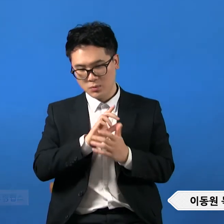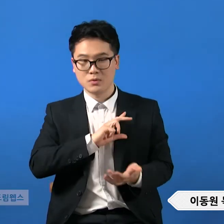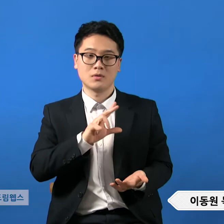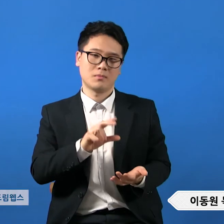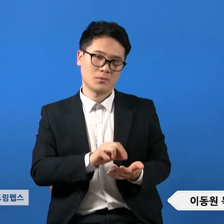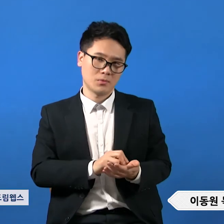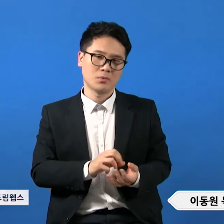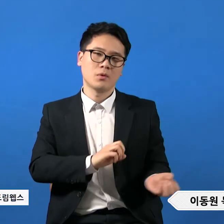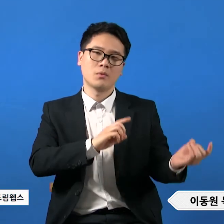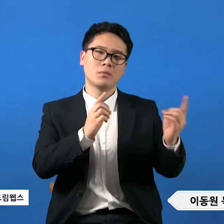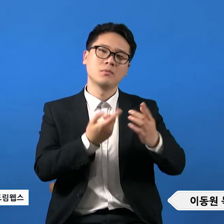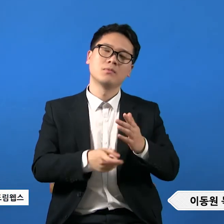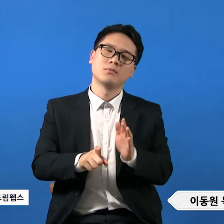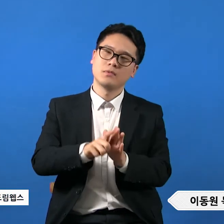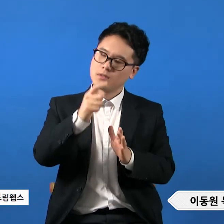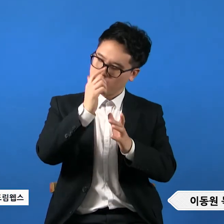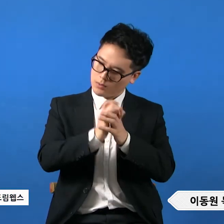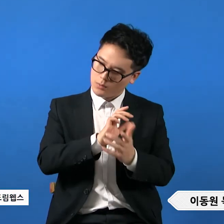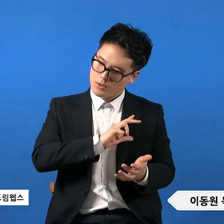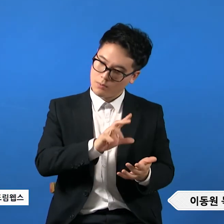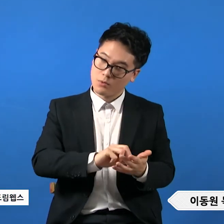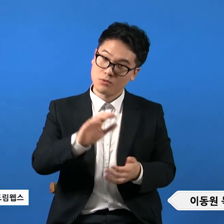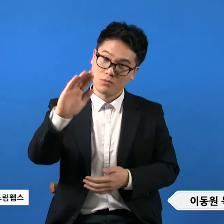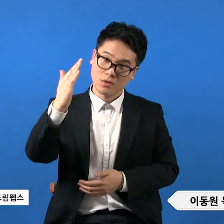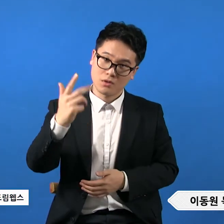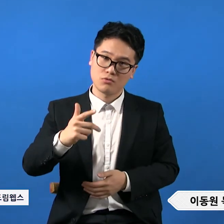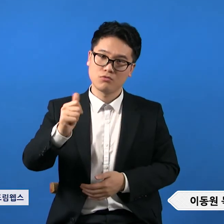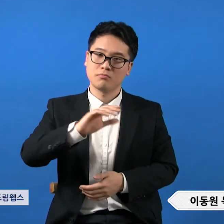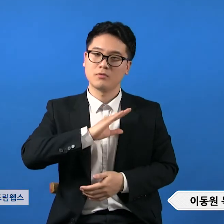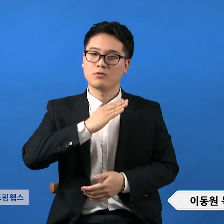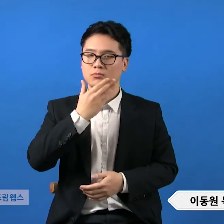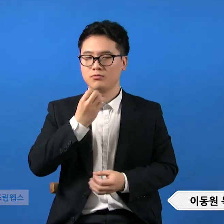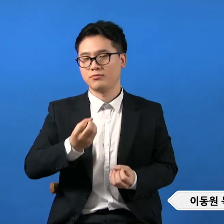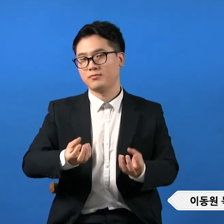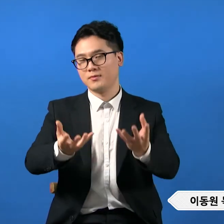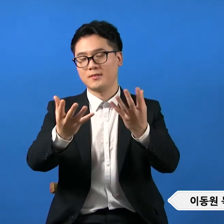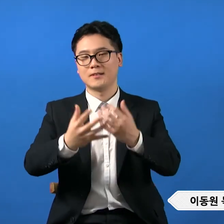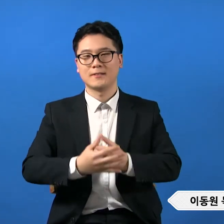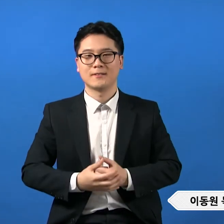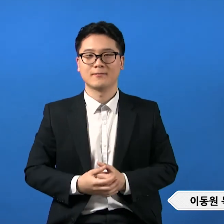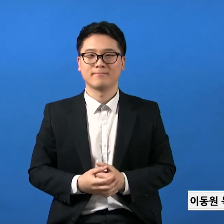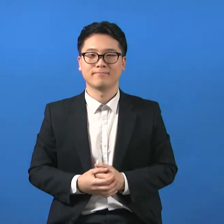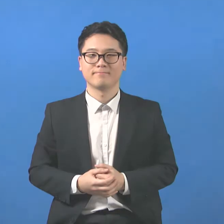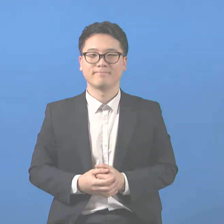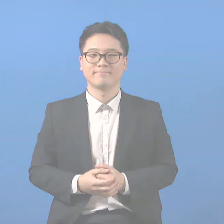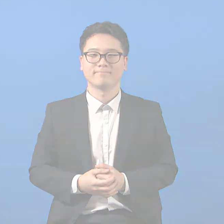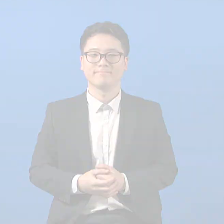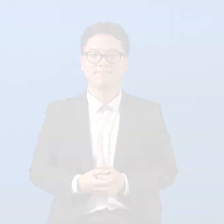제목, 회복을 위한 기도의 제목들이 되시기를 주의 이름으로 축복합니다.